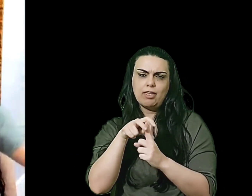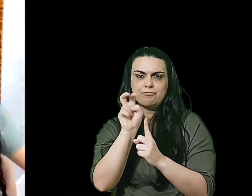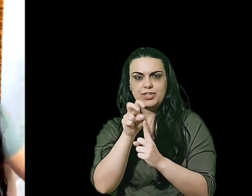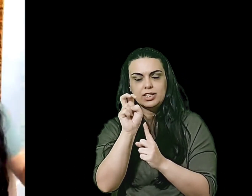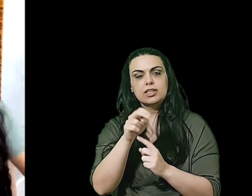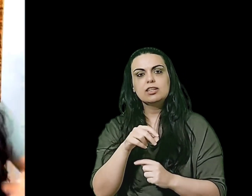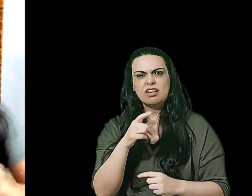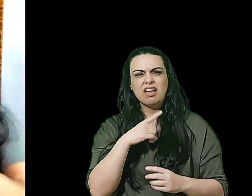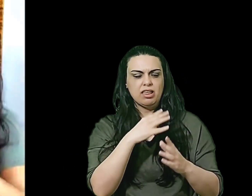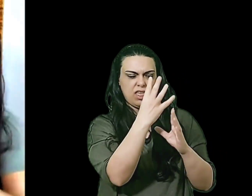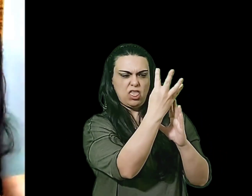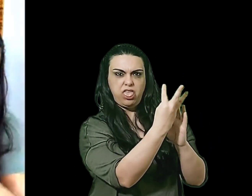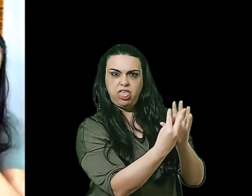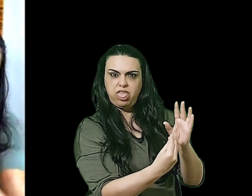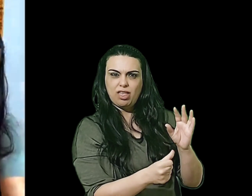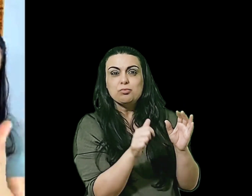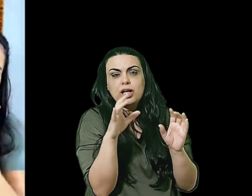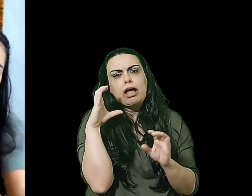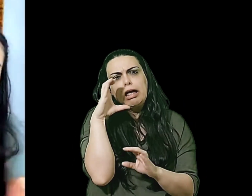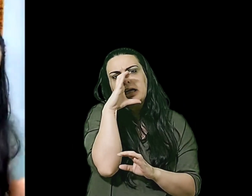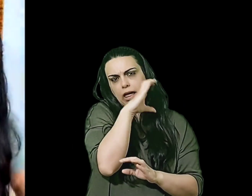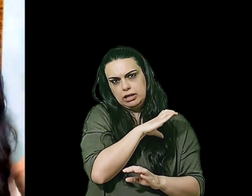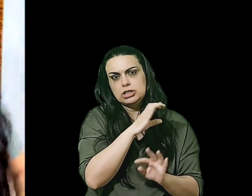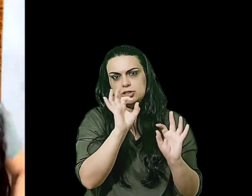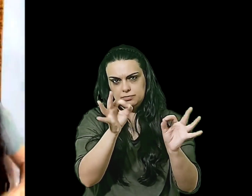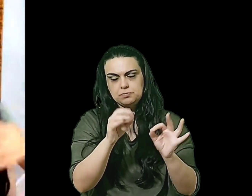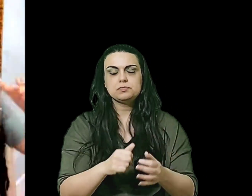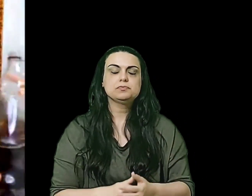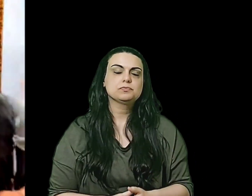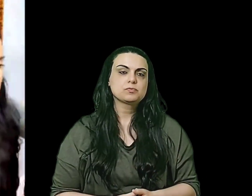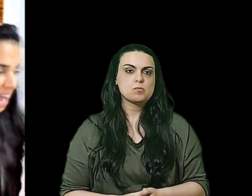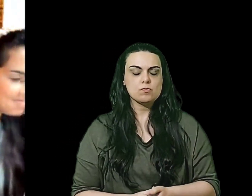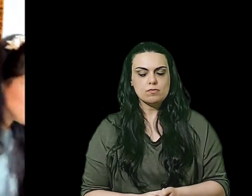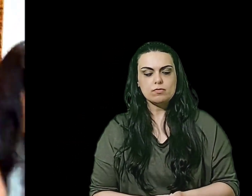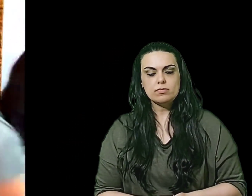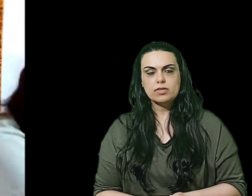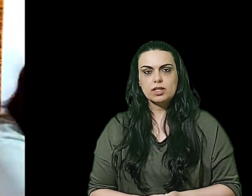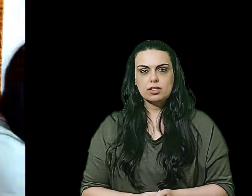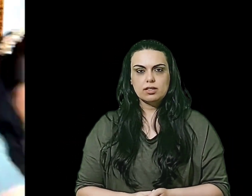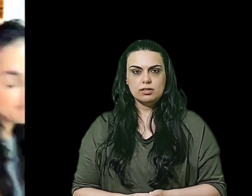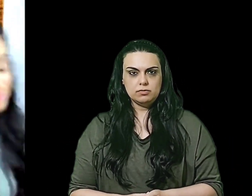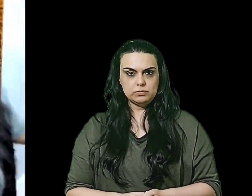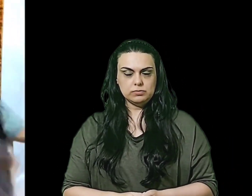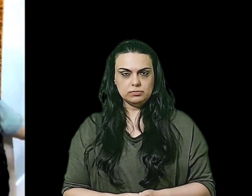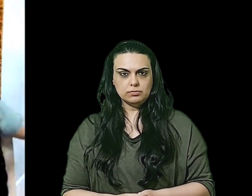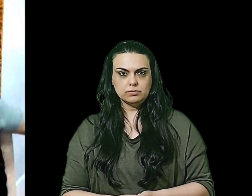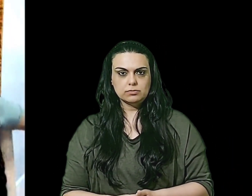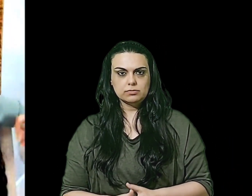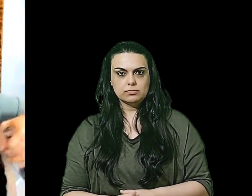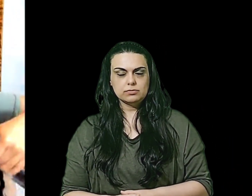ó. Tá suado porque esquentou. Aí vamos lá.